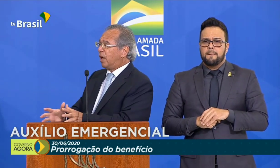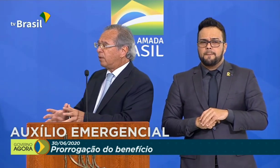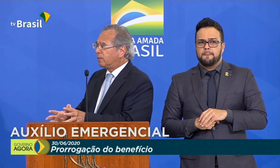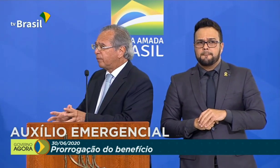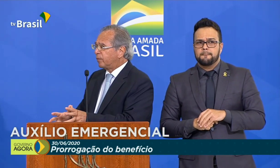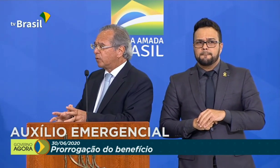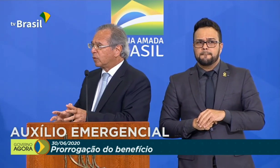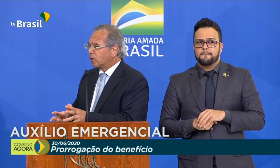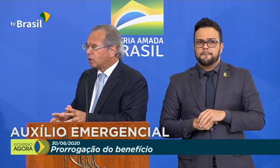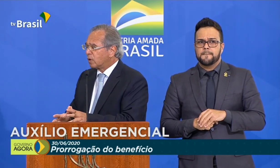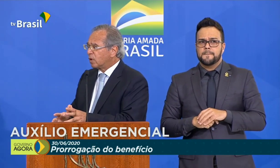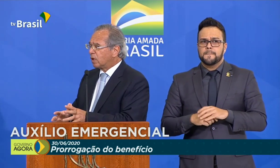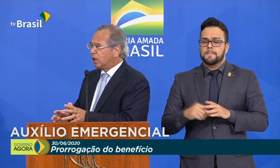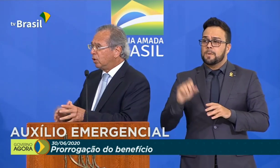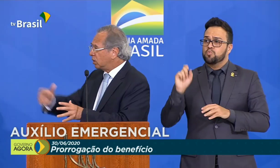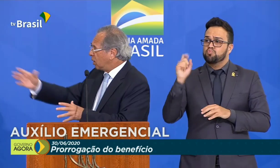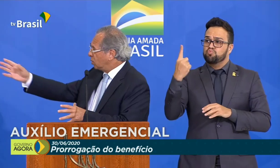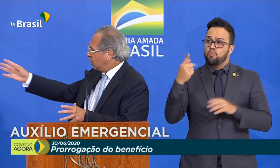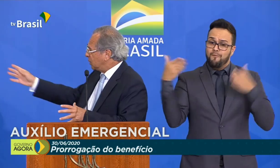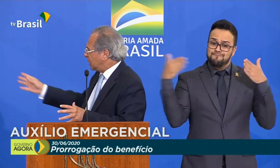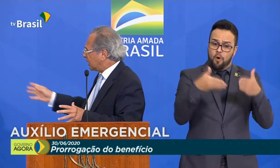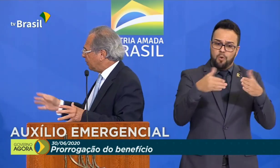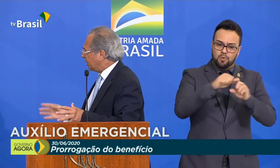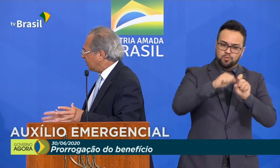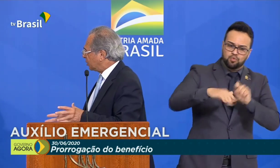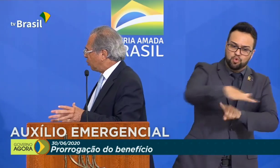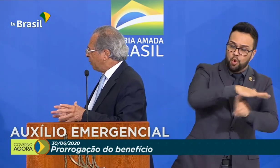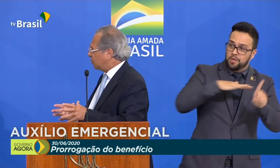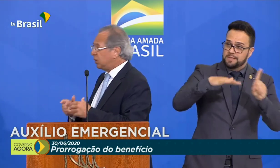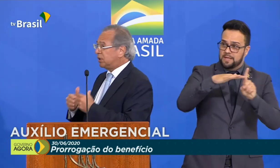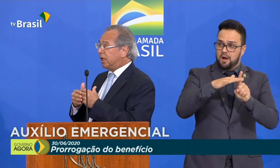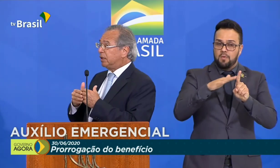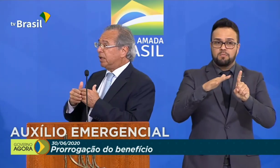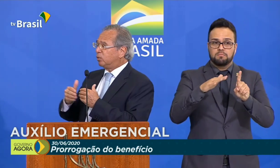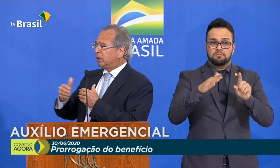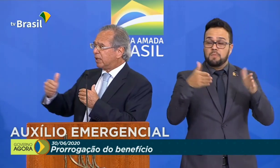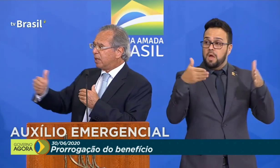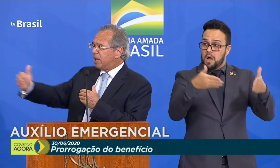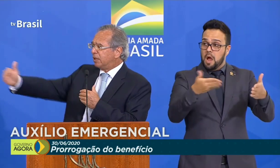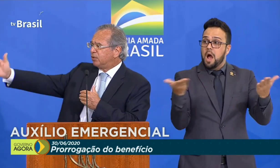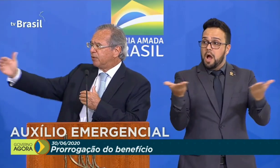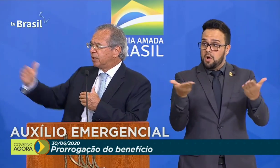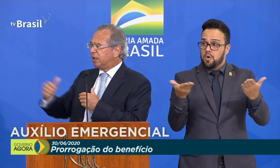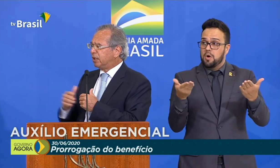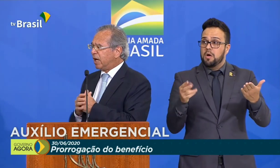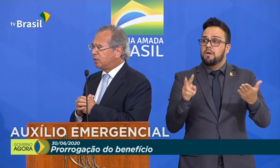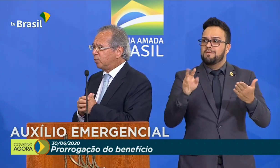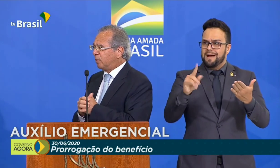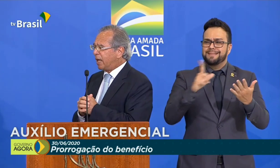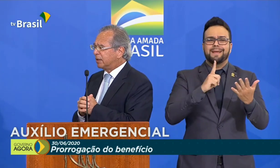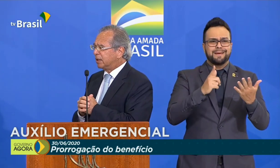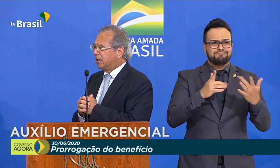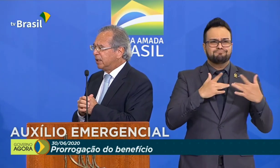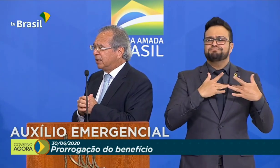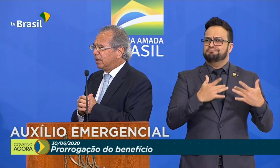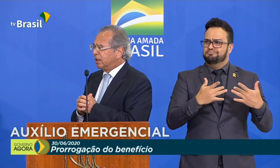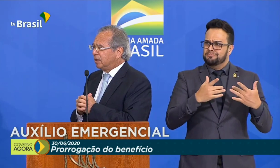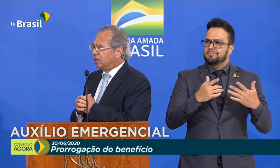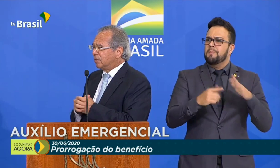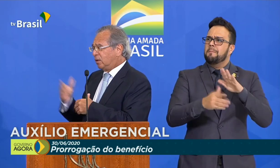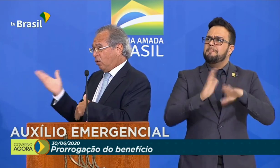de social, que nós saudamos exatamente nesse momento, estendendo essa camada de fraternidade por mais,